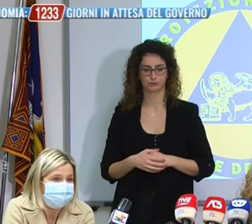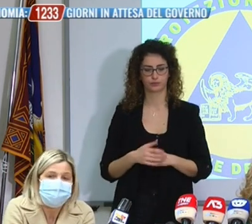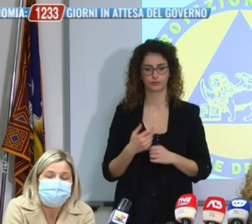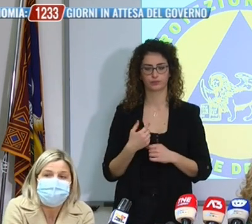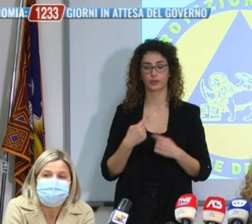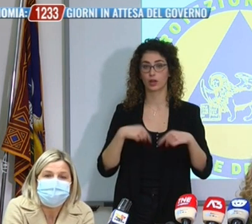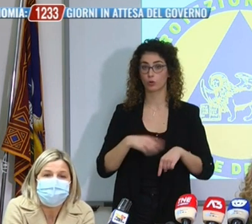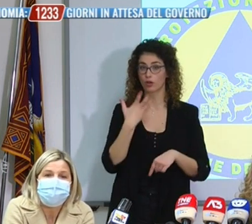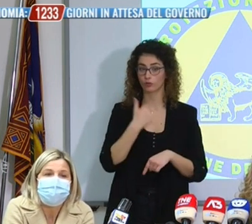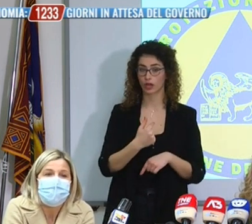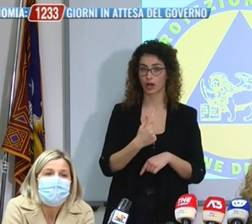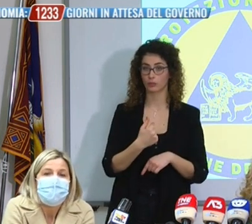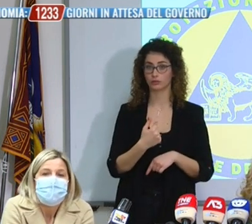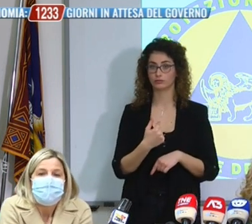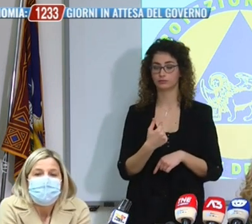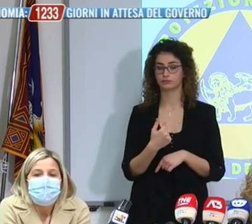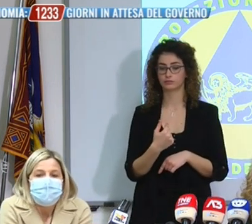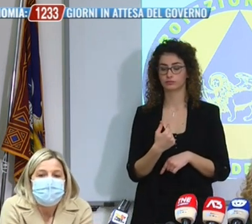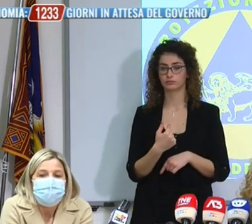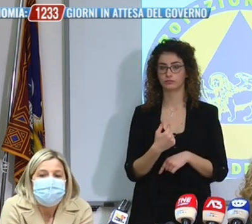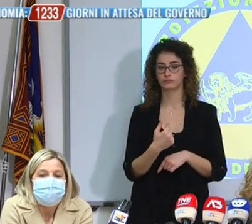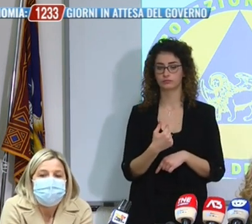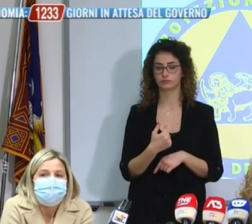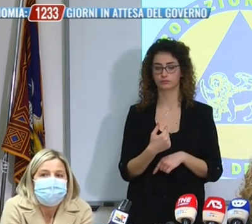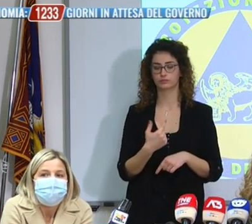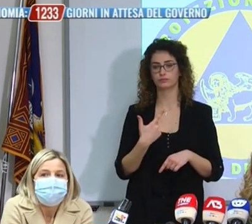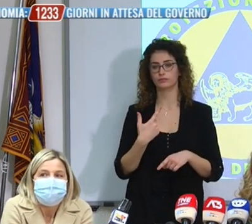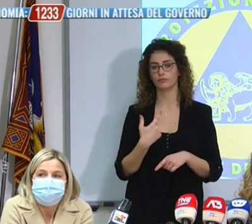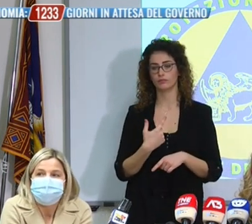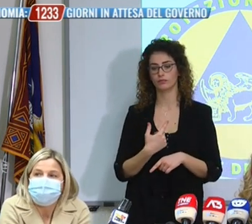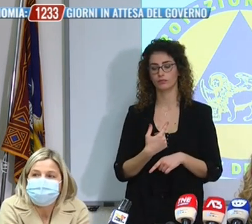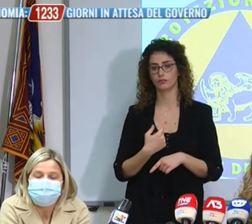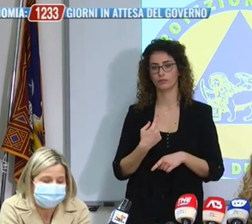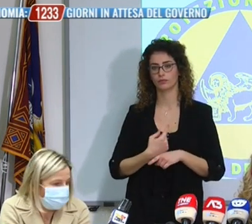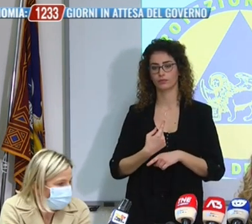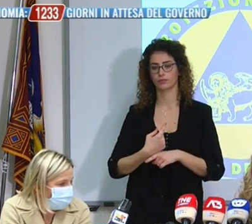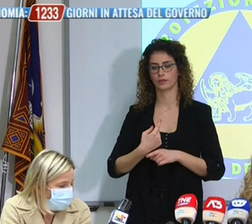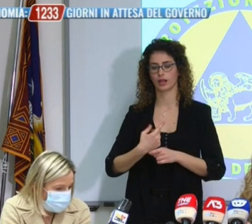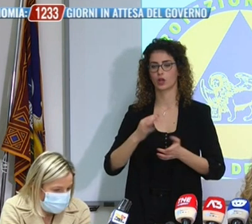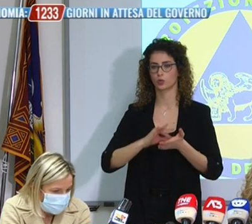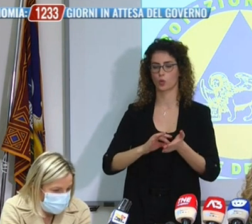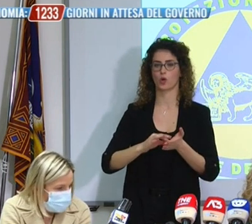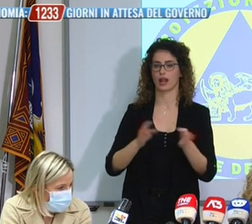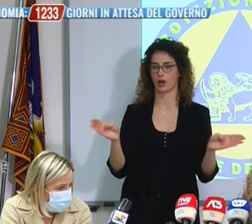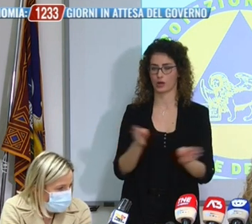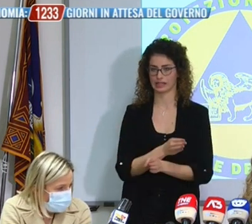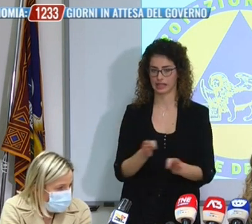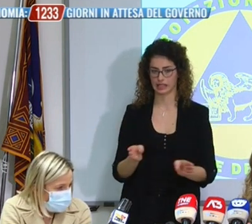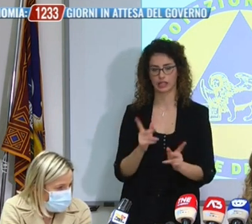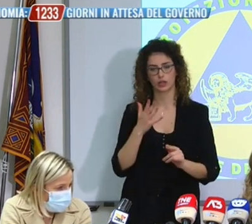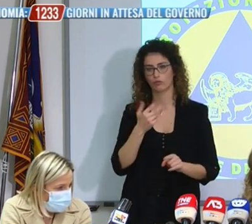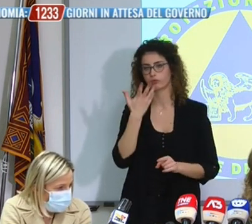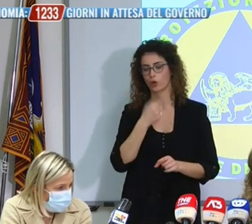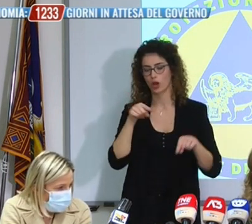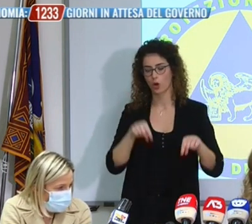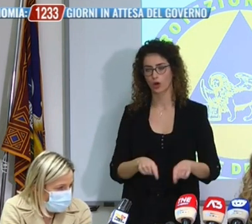vogliamo applicare quella che dovrebbe essere, quella che è prevista per ogni ordine e grado, ma per le